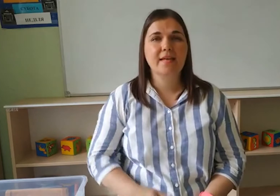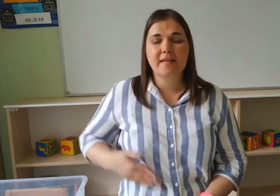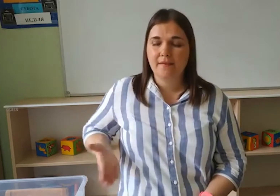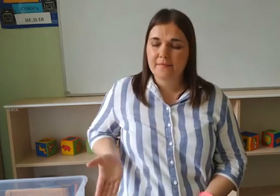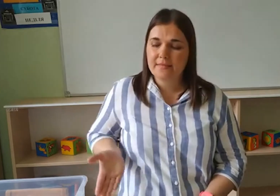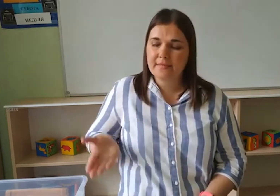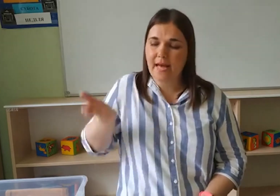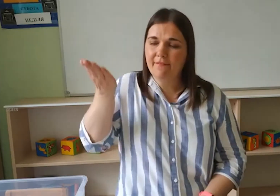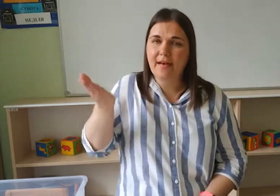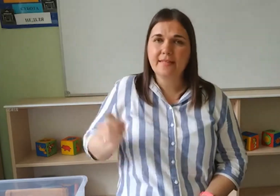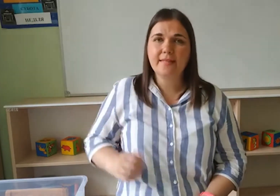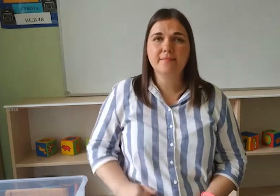стілець. Вставати.